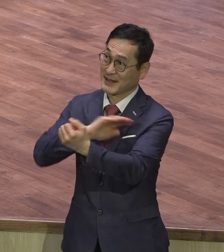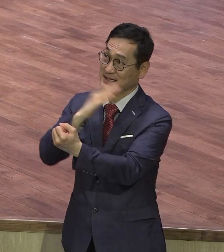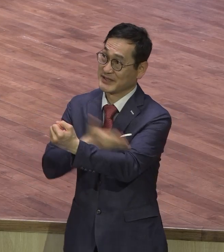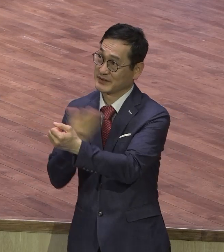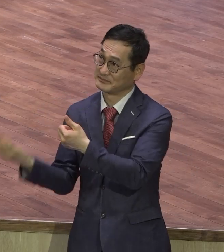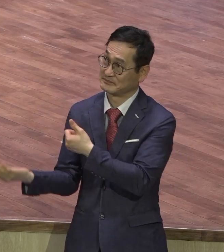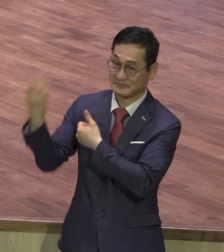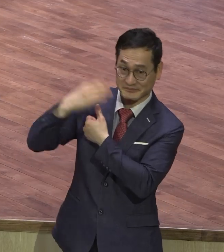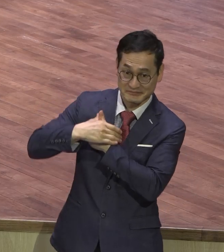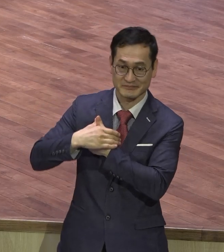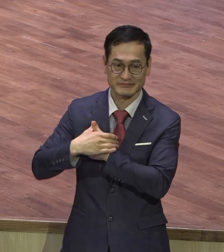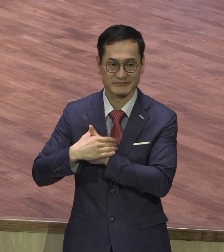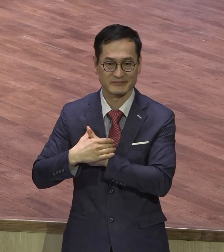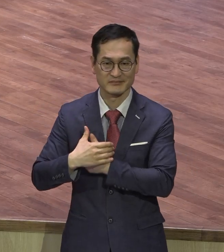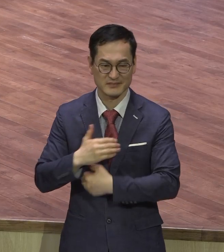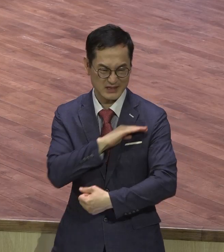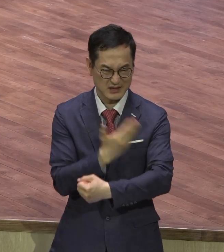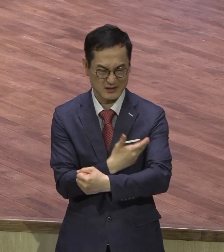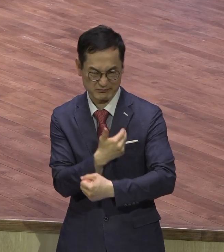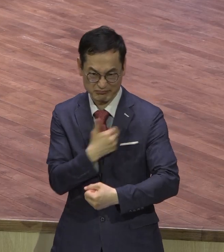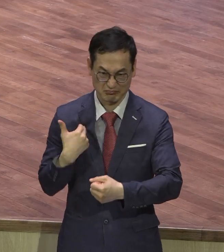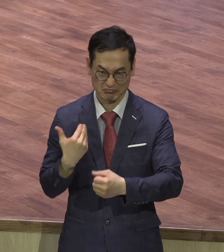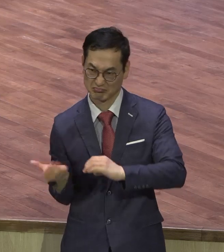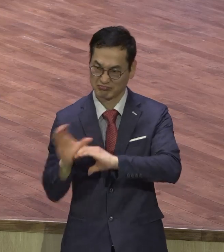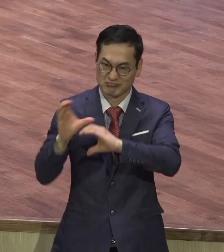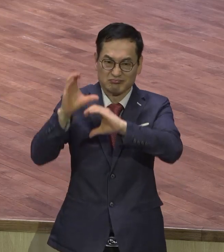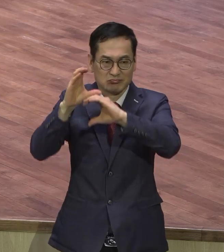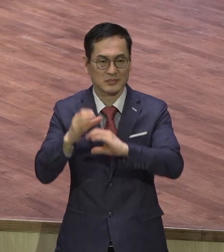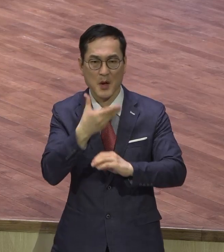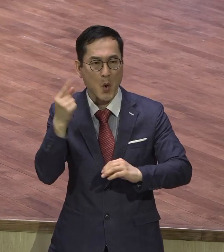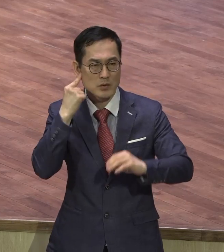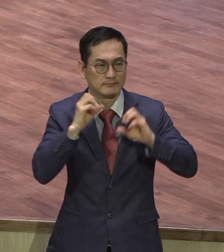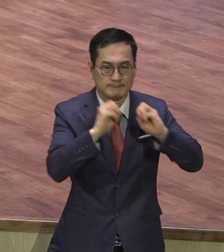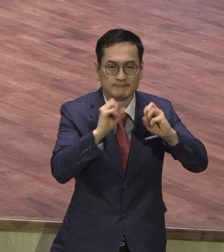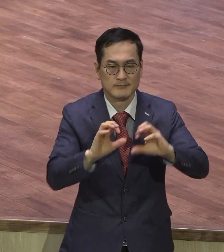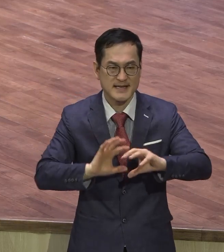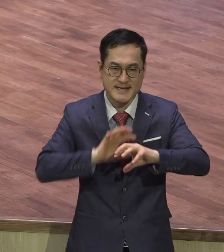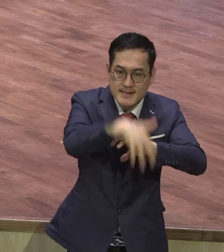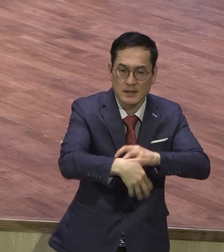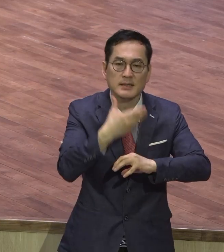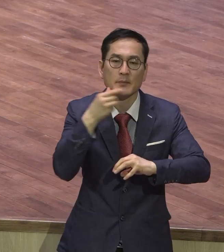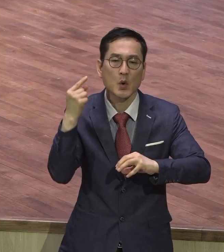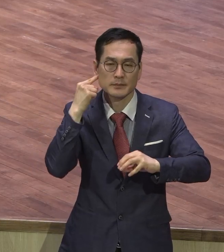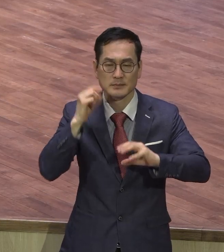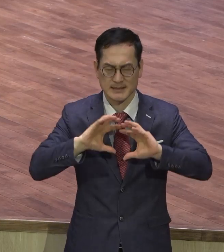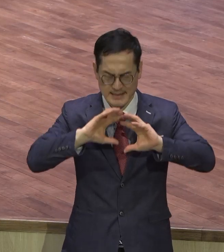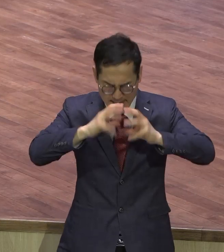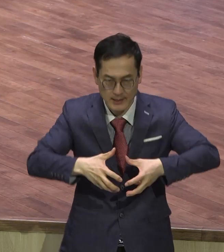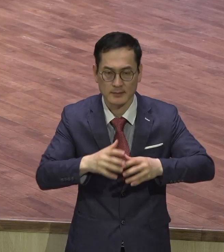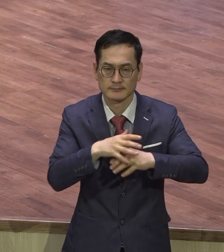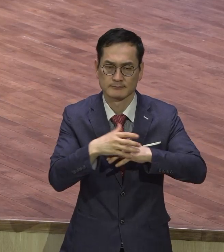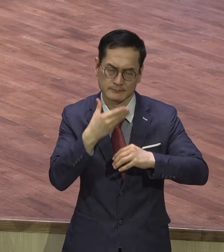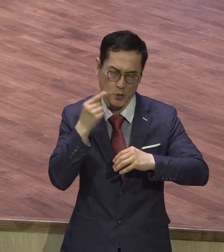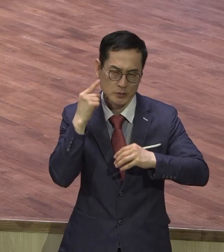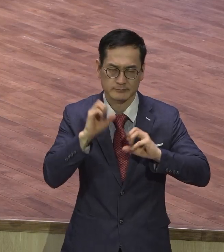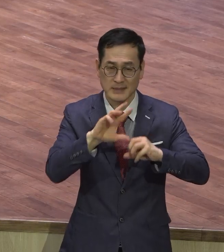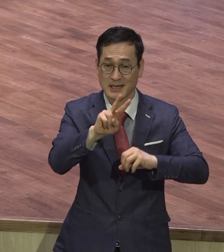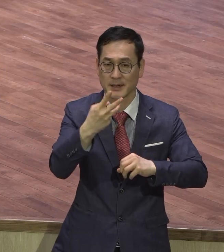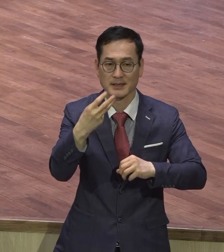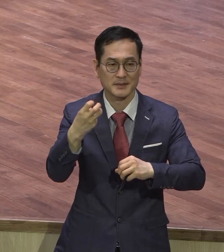넘어서는 겁니다. 지역, 민족, 세계를 향하여. 이게 교회가 해야 될 사명이에요. 그래서 영계